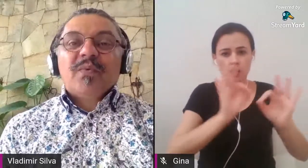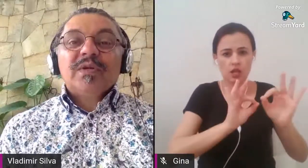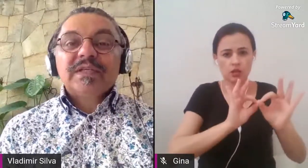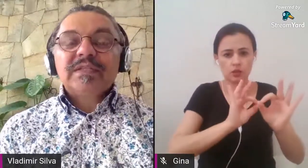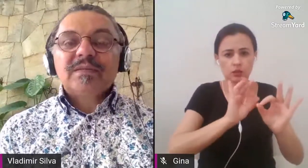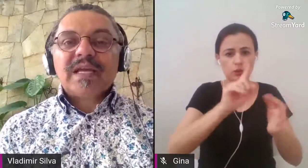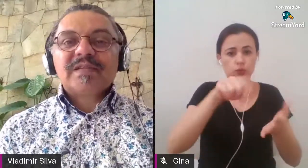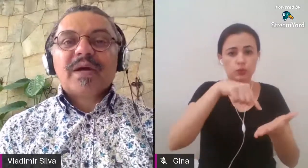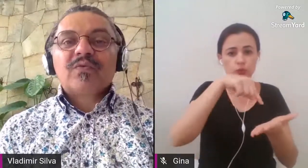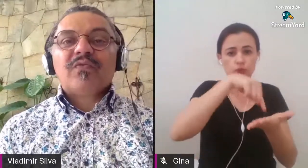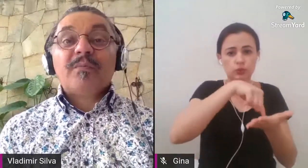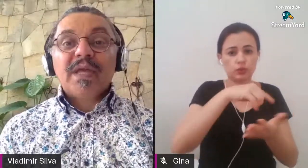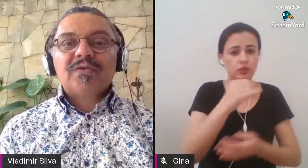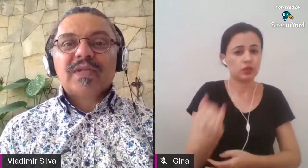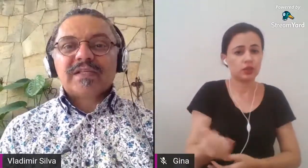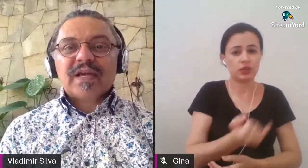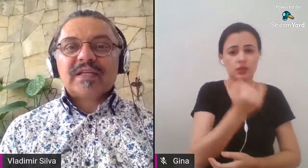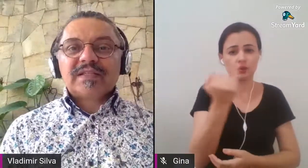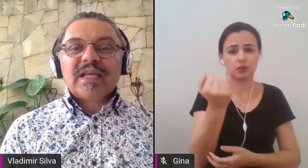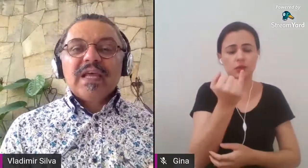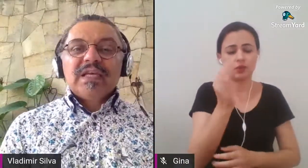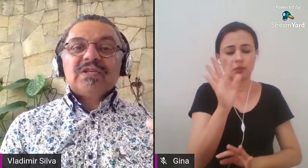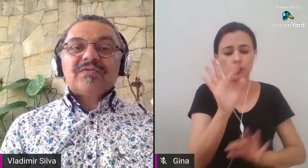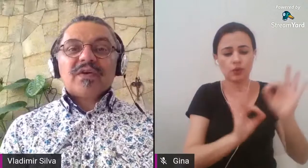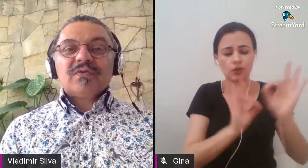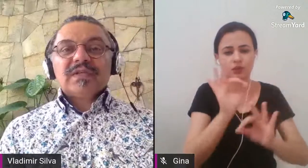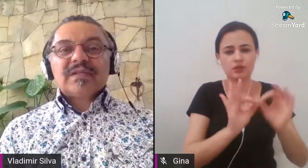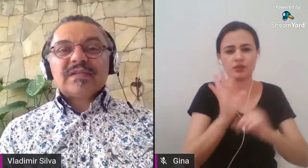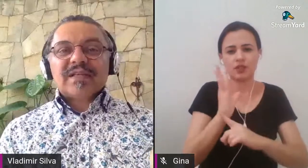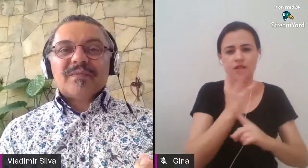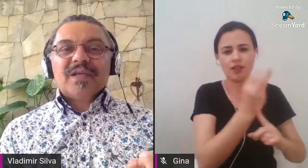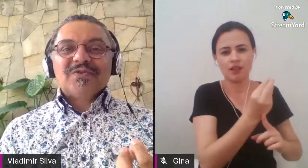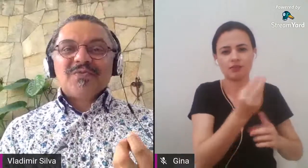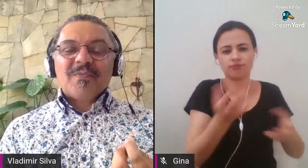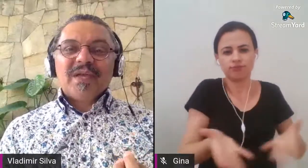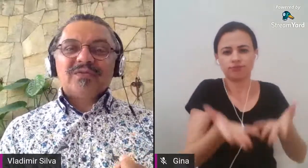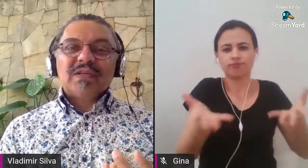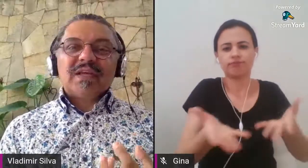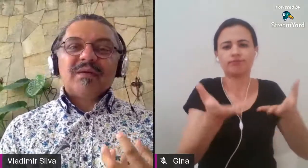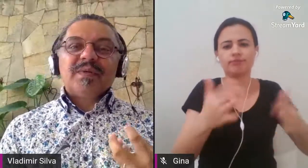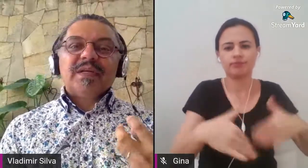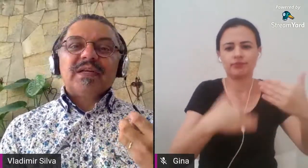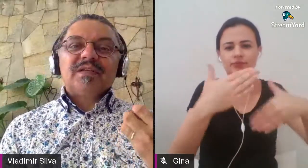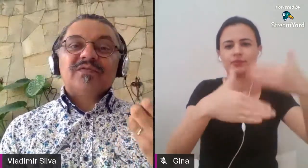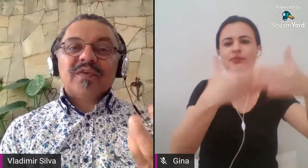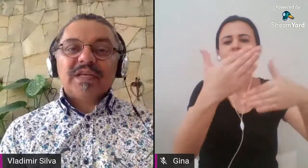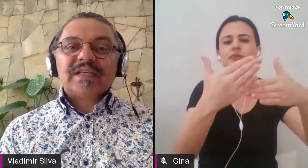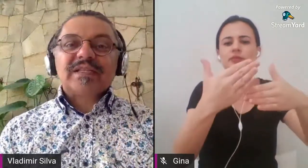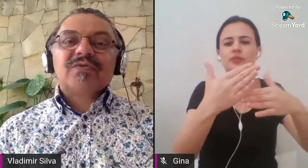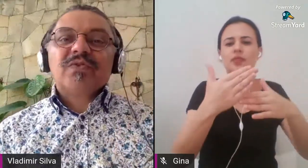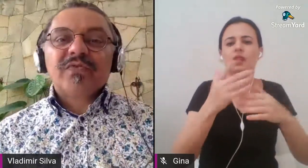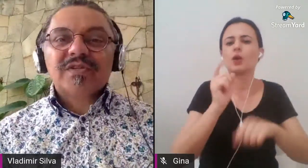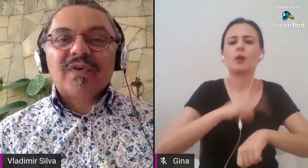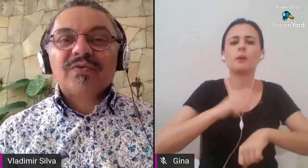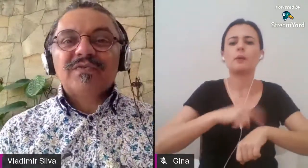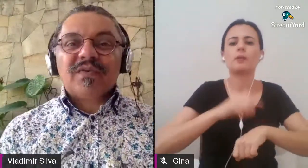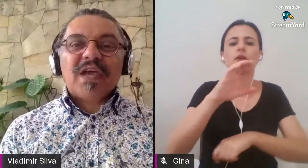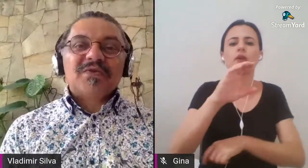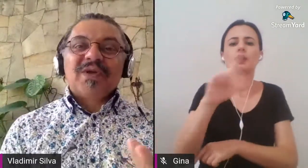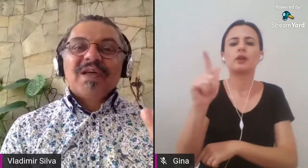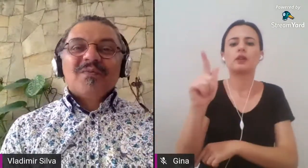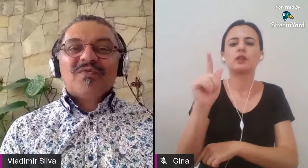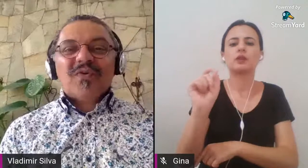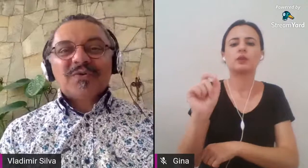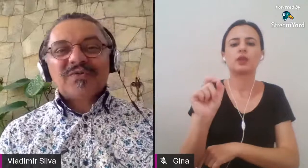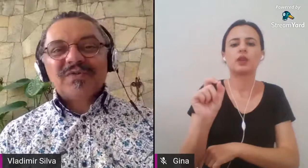foi importante demais para o fomento das artes. E isso vai acontecer exatamente no momento em que Campina Grande vê nascer o seu Festival